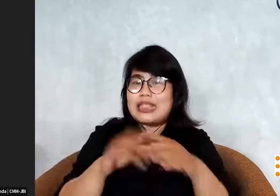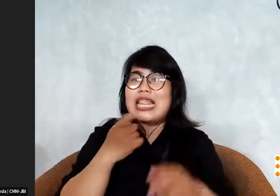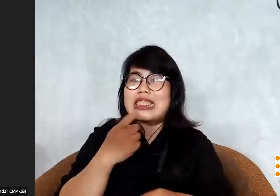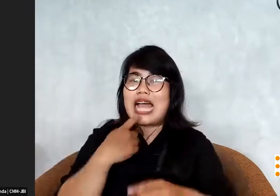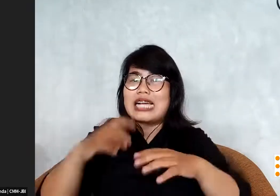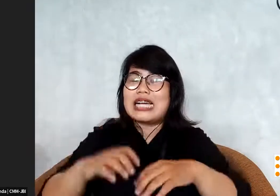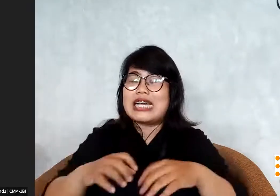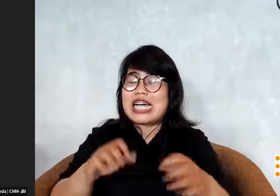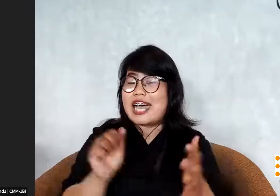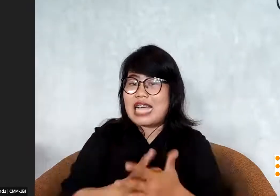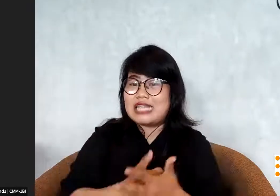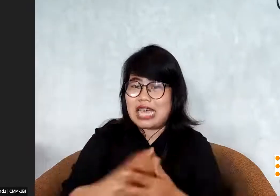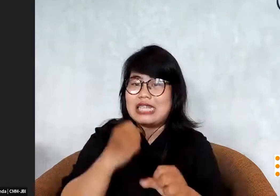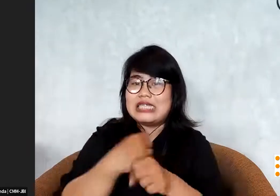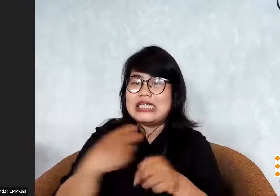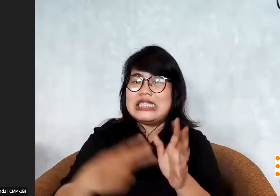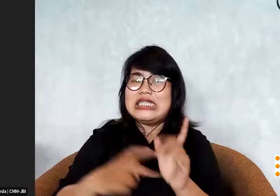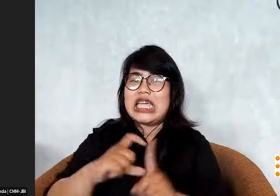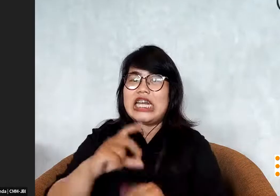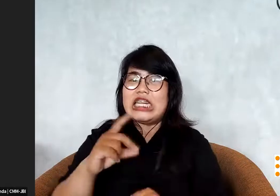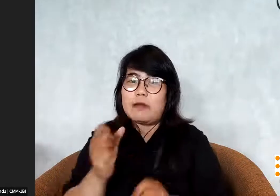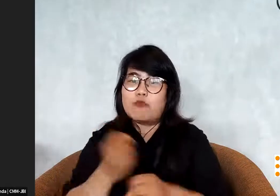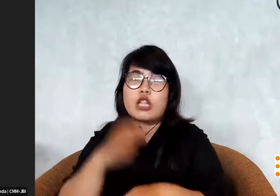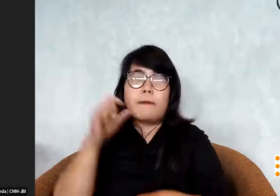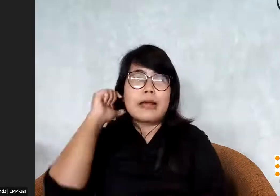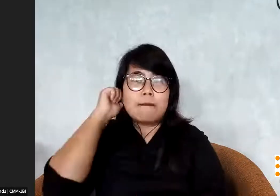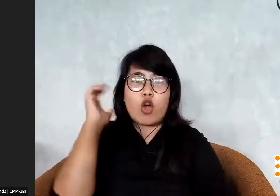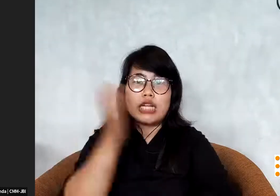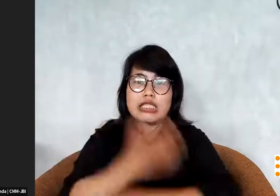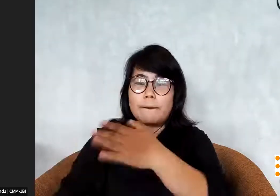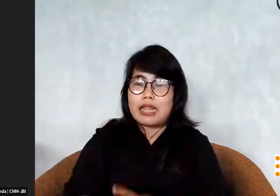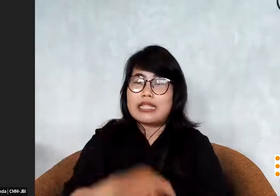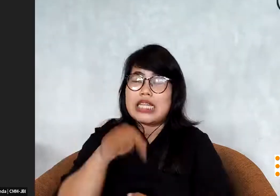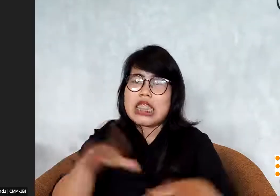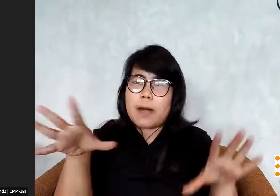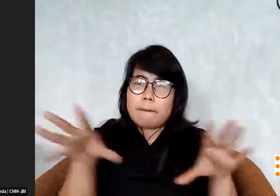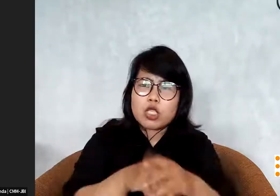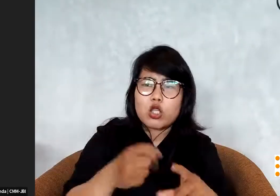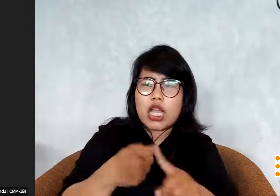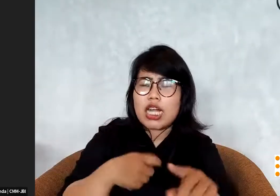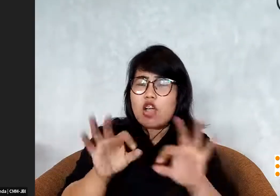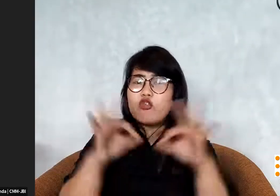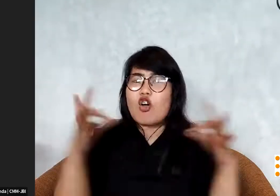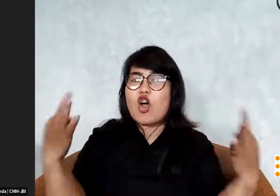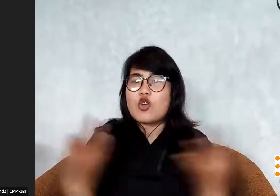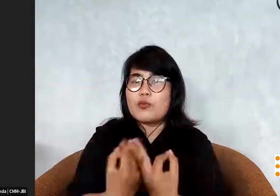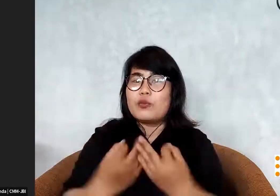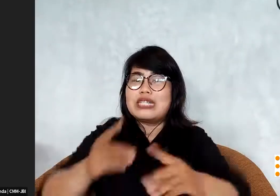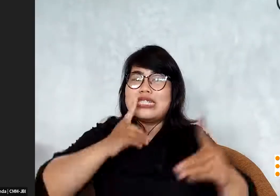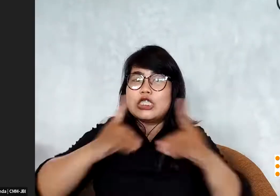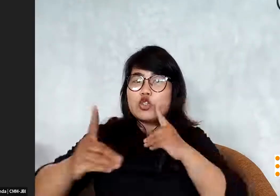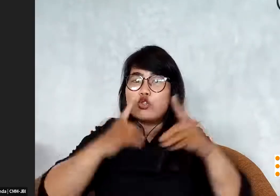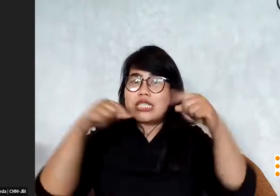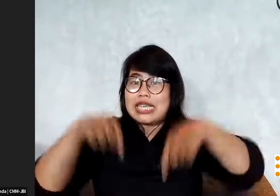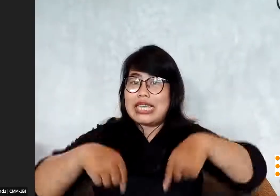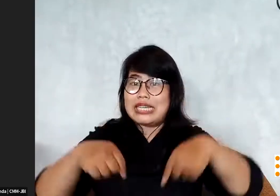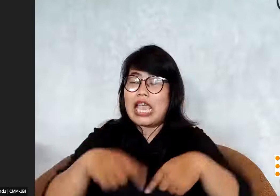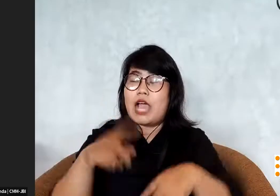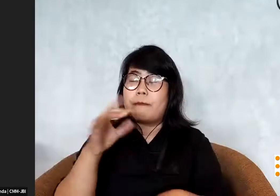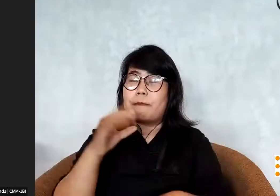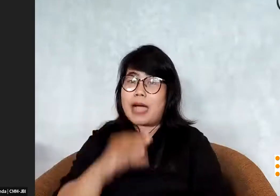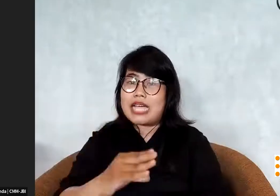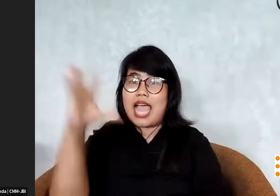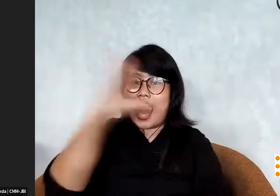berbasis gender pada perempuan disabilitas termasuk melalui forum diskusi kita pada pagi hari ini